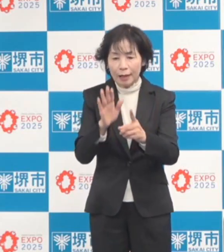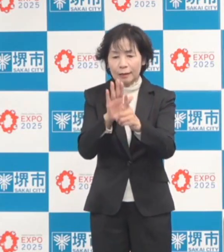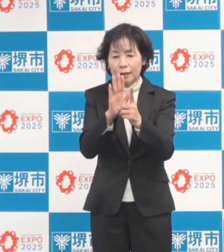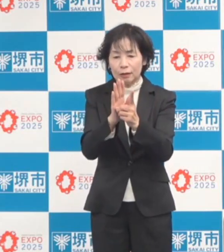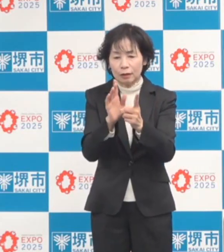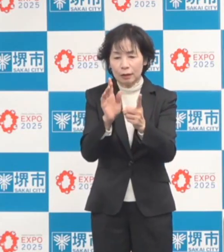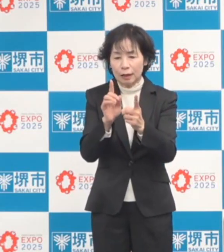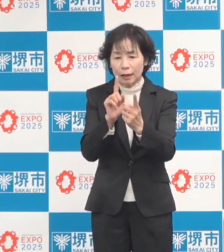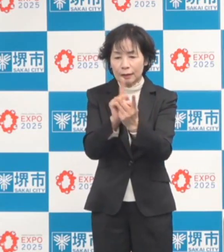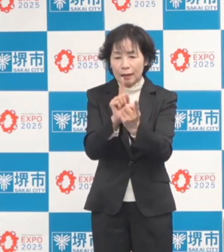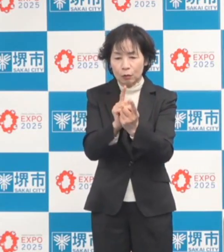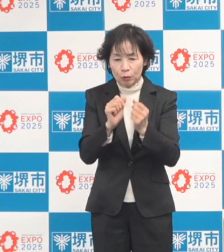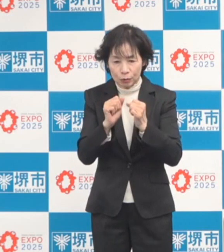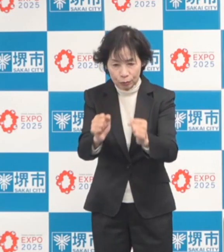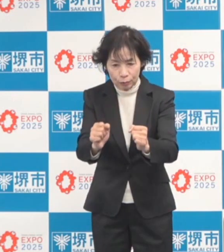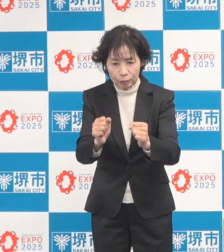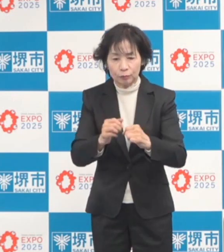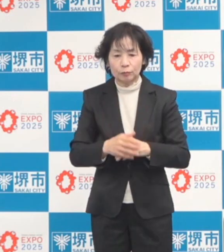い、